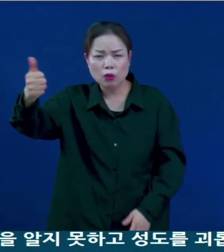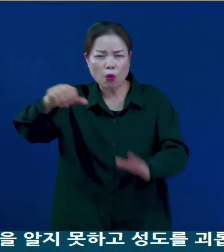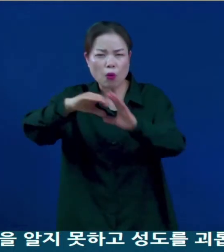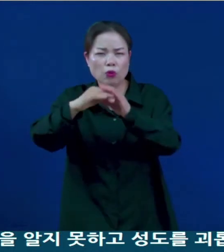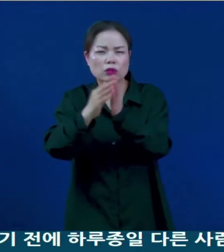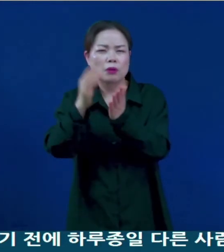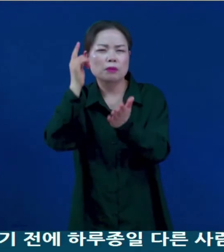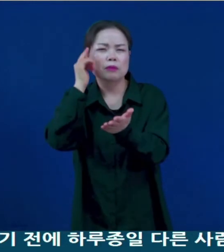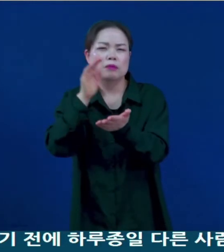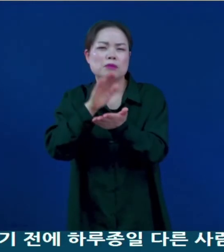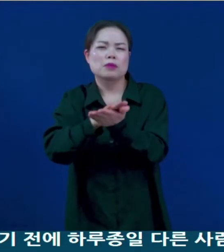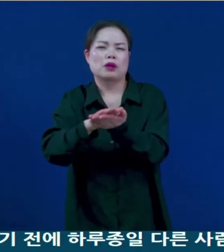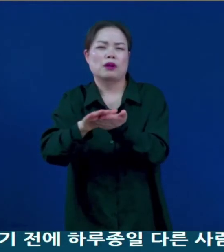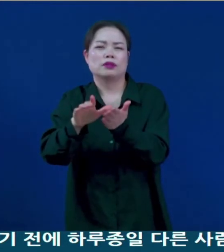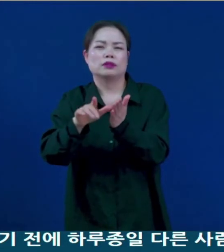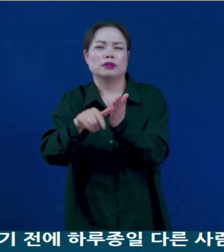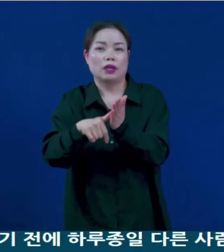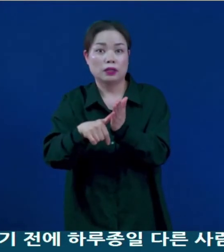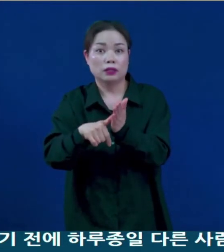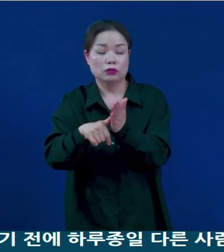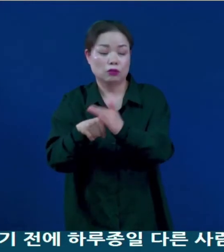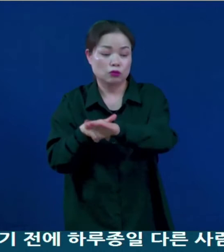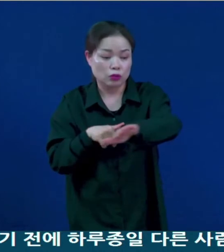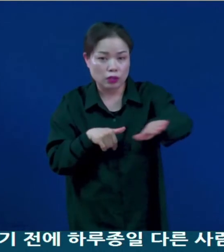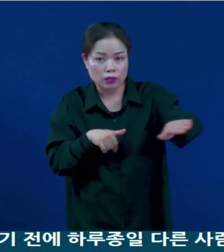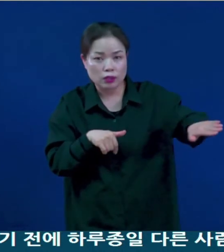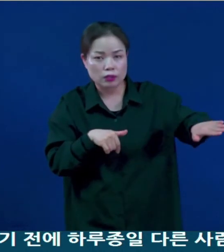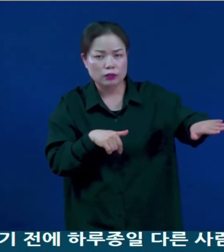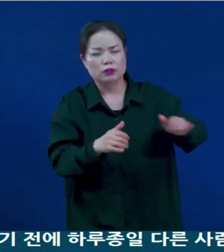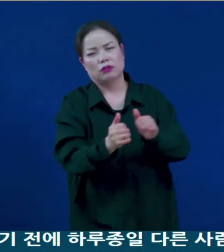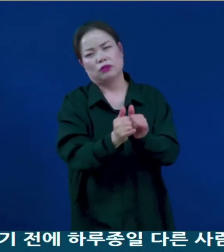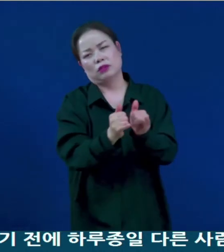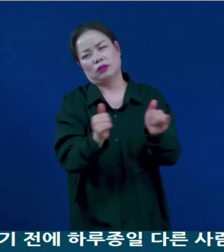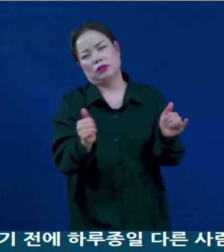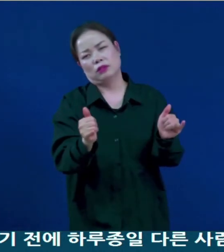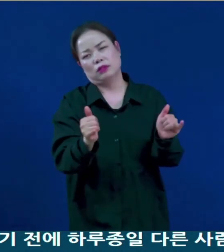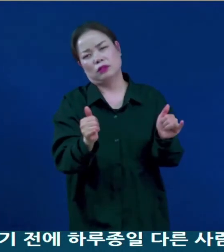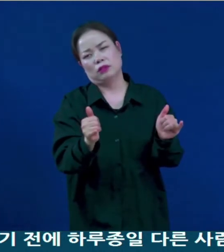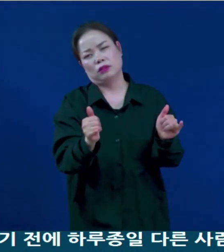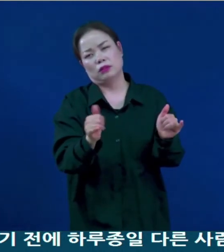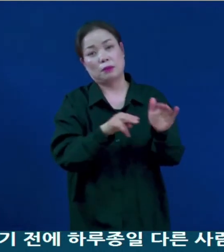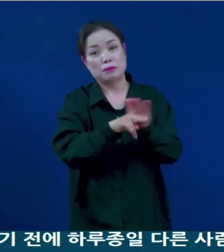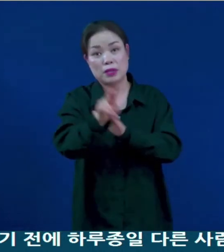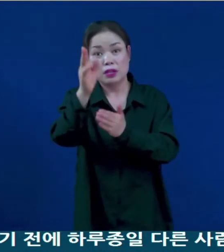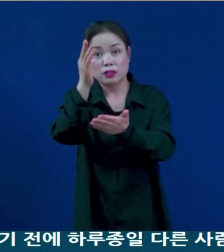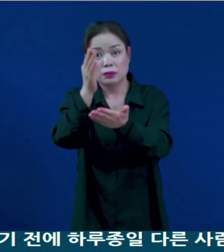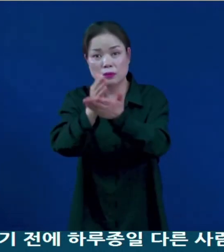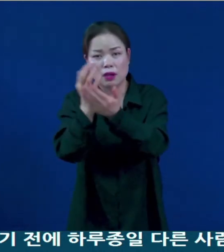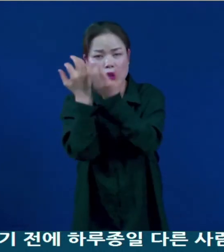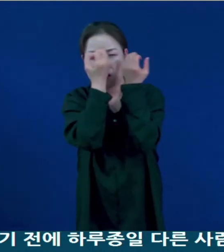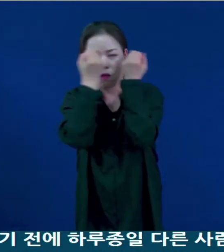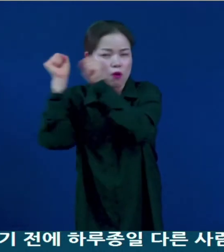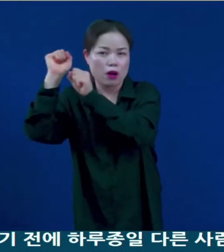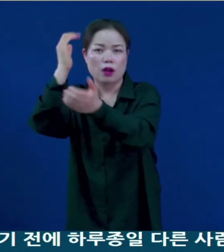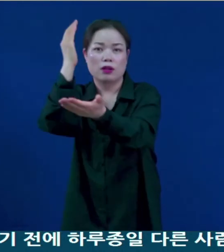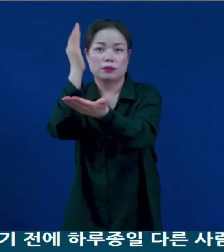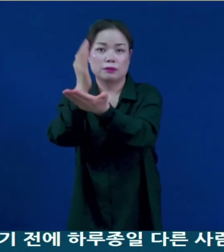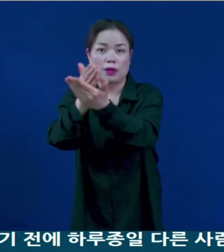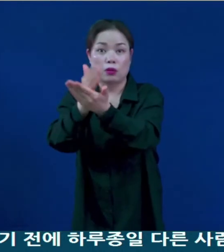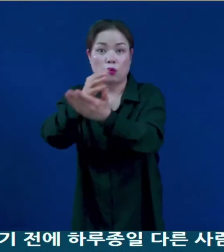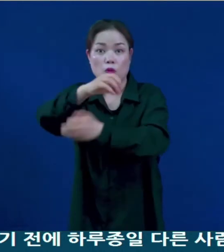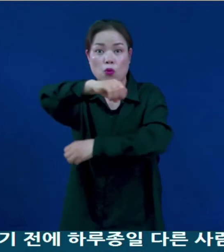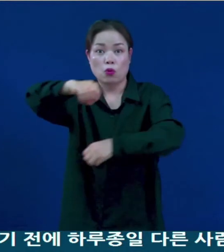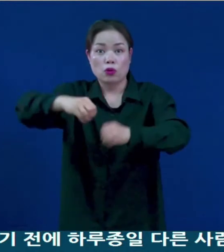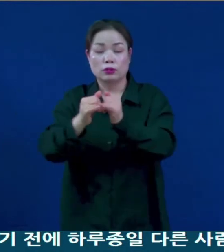온전한 평화의 시대가 올 수 있도록 우리에게 그런 사람들을 피하지도 말고 외면하지도 말고 오히려